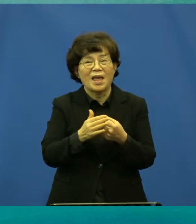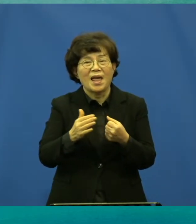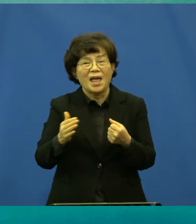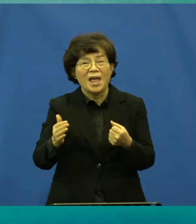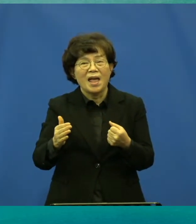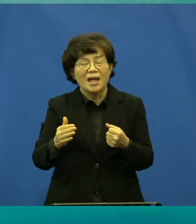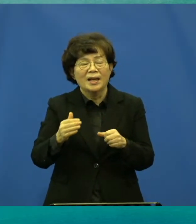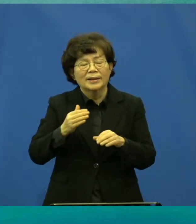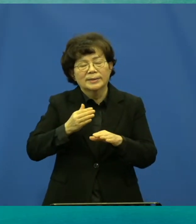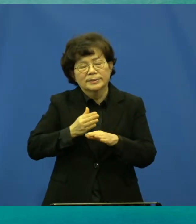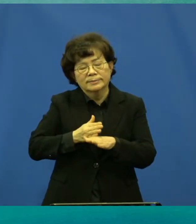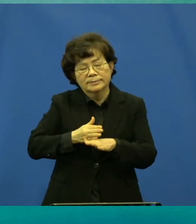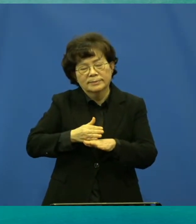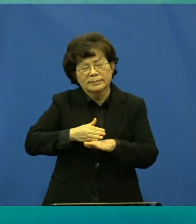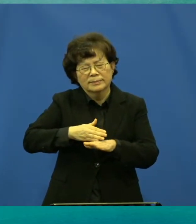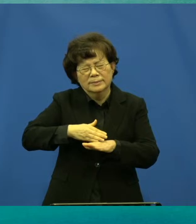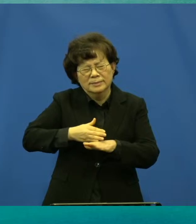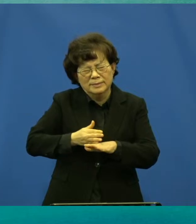더디 깨닫는 거예요.